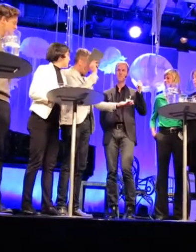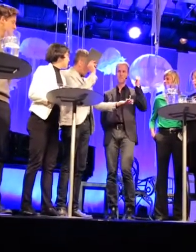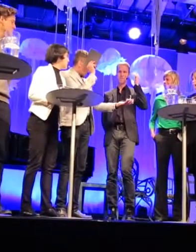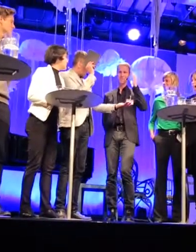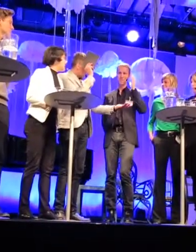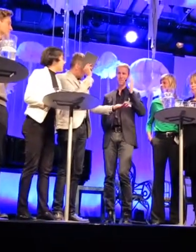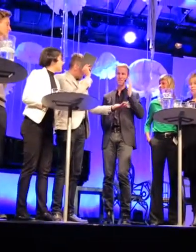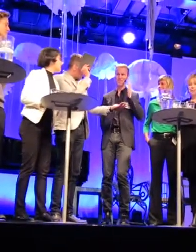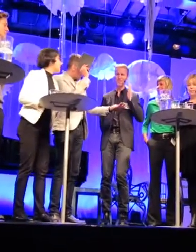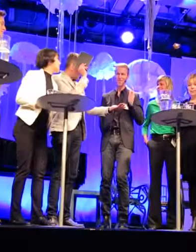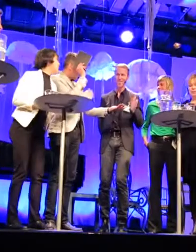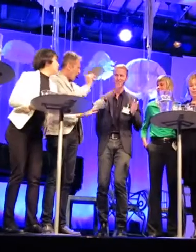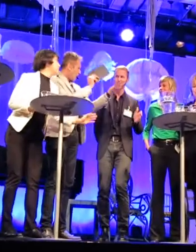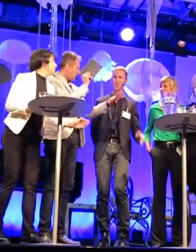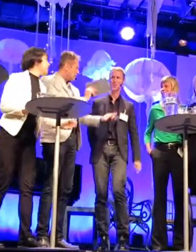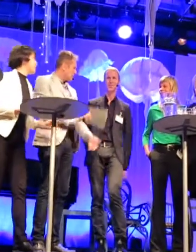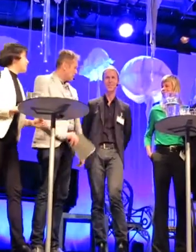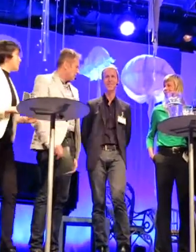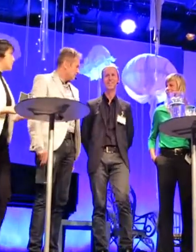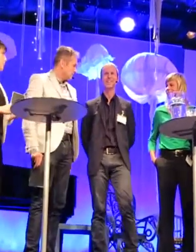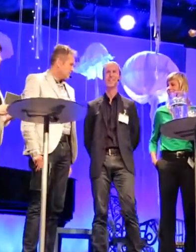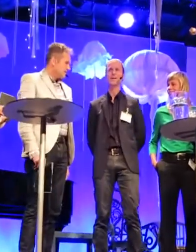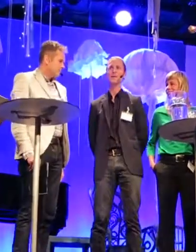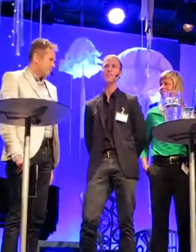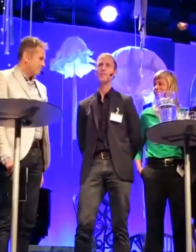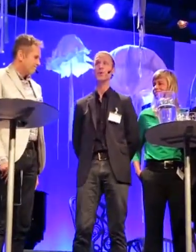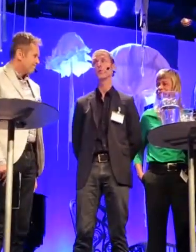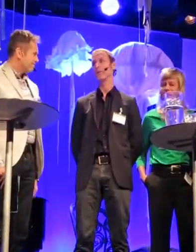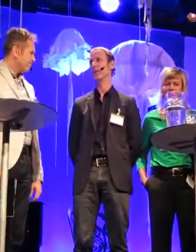tre önskningar till våra politiker, kör nu!